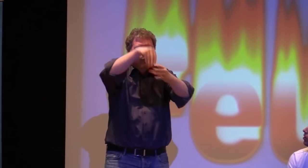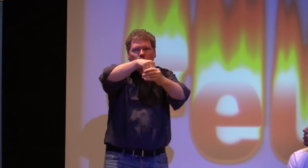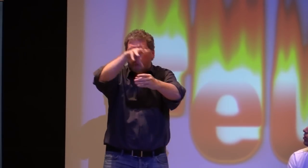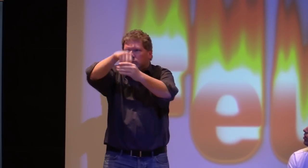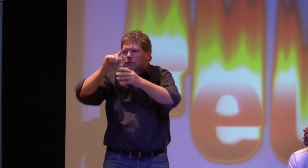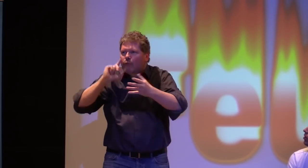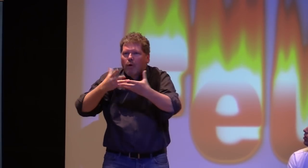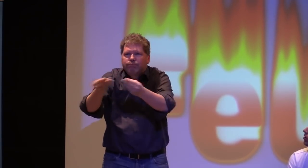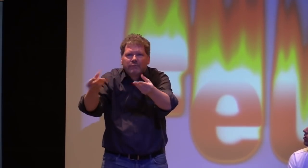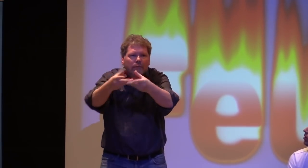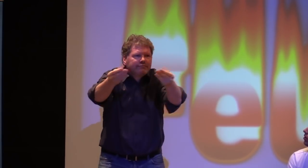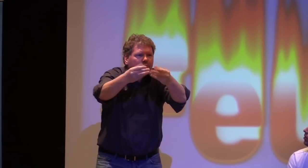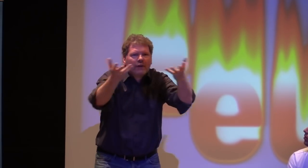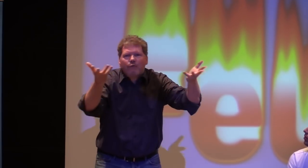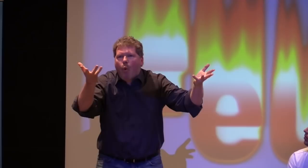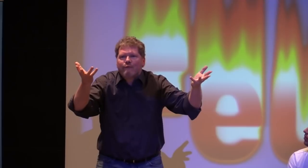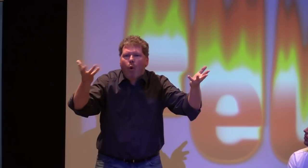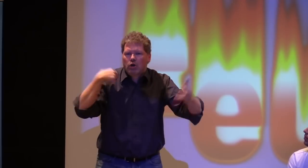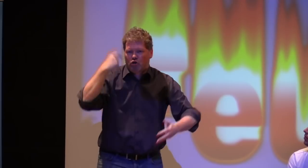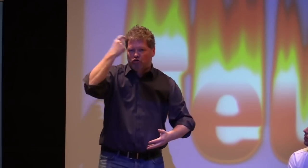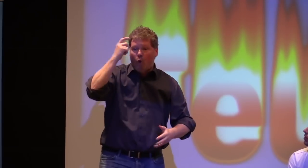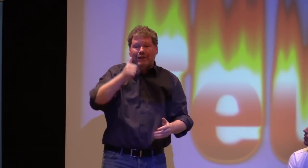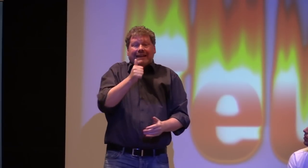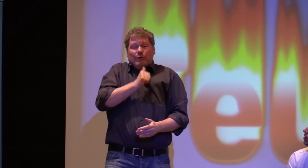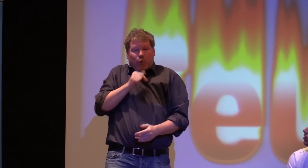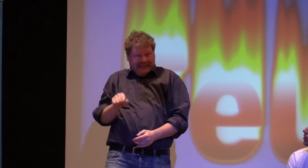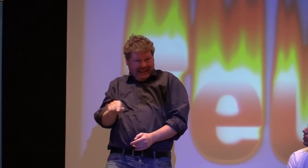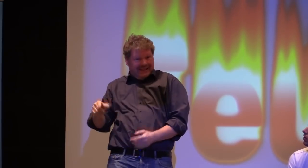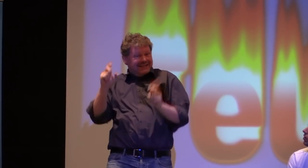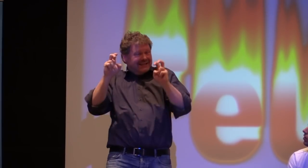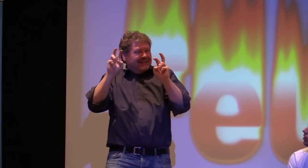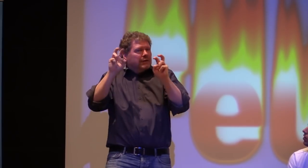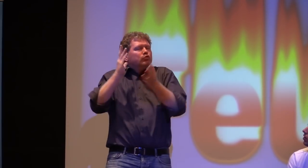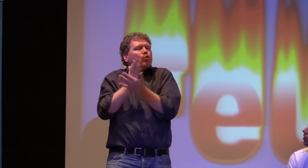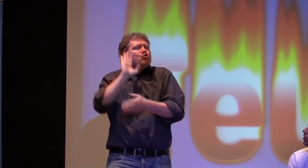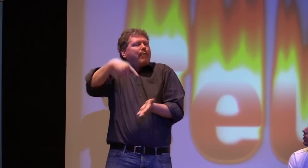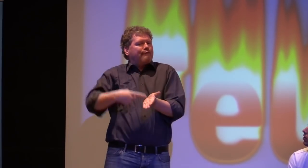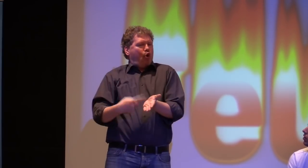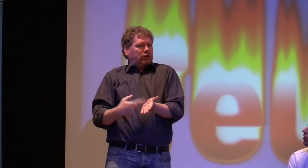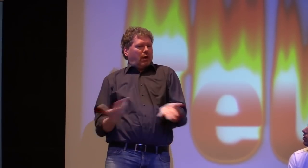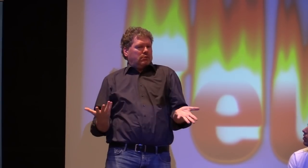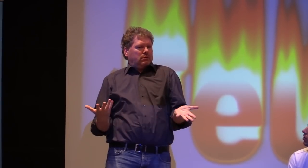Natürlich haben sich die Schulformen auch verändert. Es wird mehr inklusiv beschult, die gehörlosen